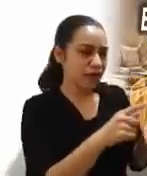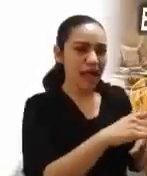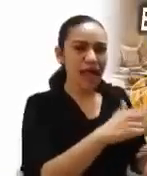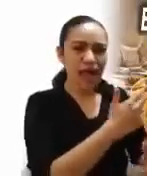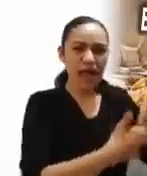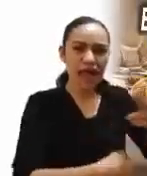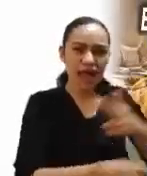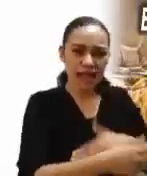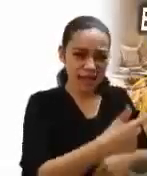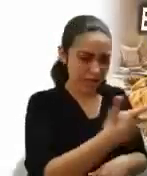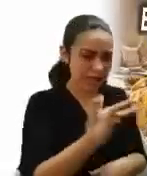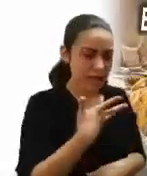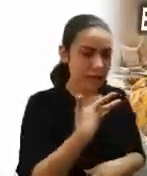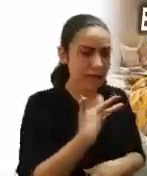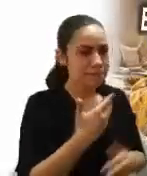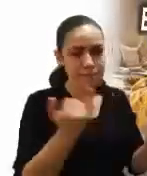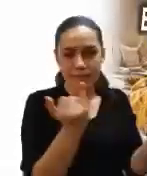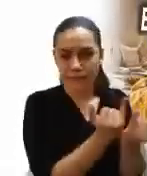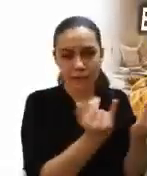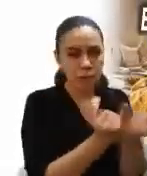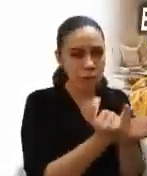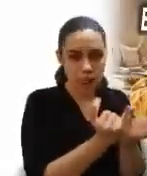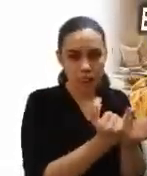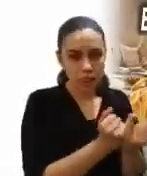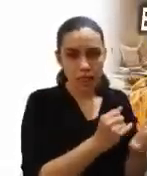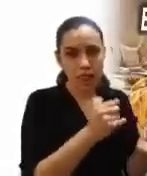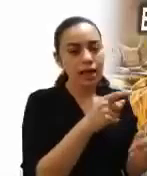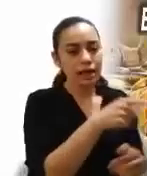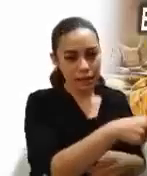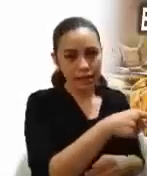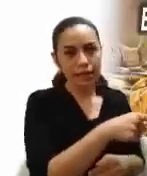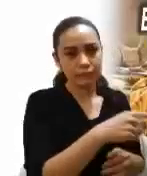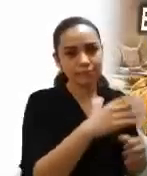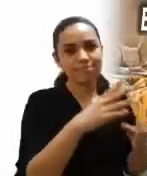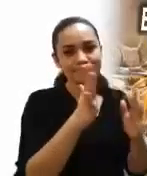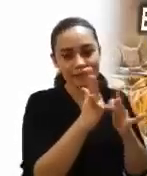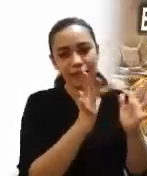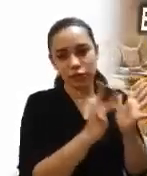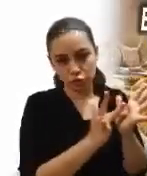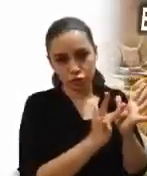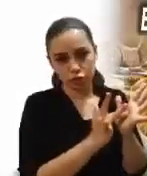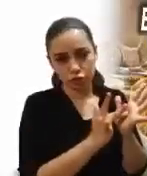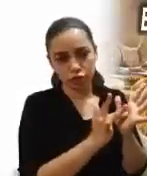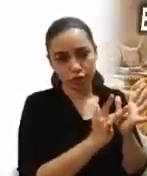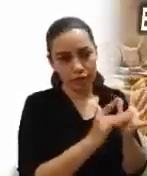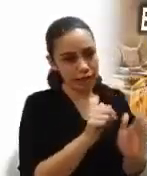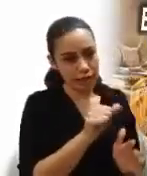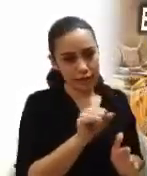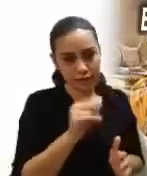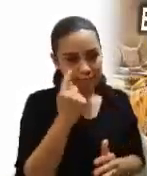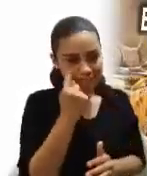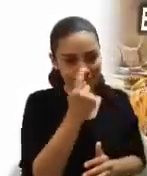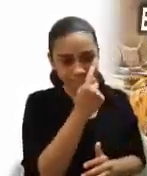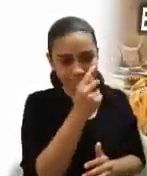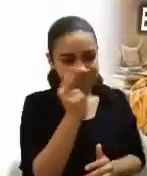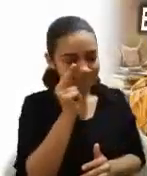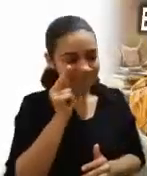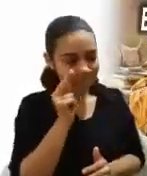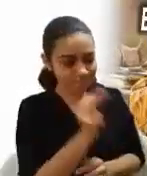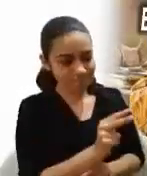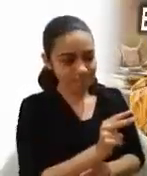hombres y mujeres buenos y justos que nos damos el lujo de pasar de largo sin percibir siquiera